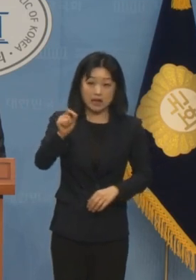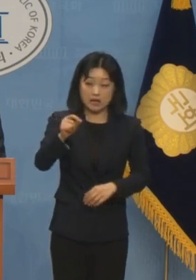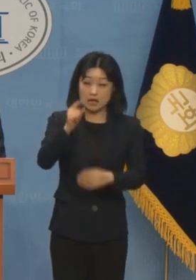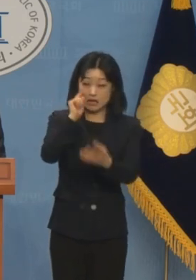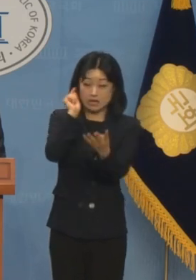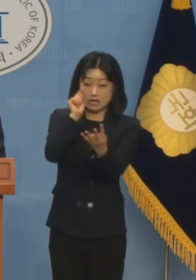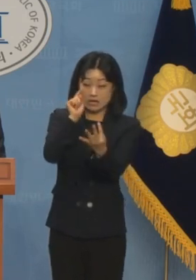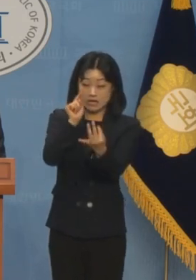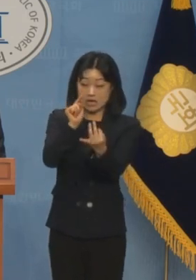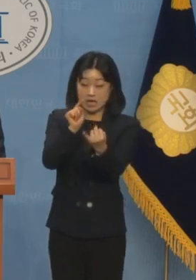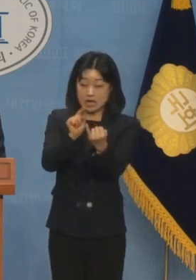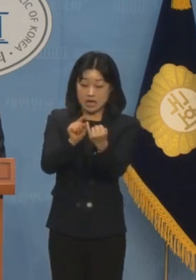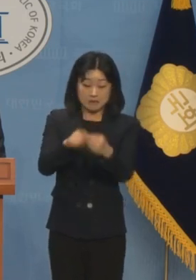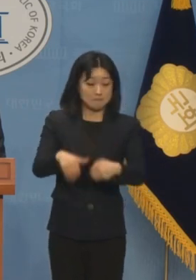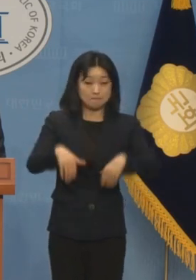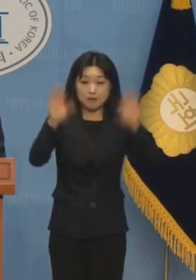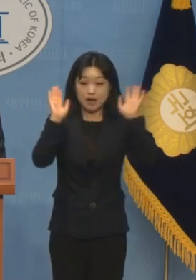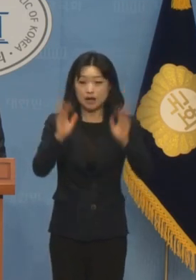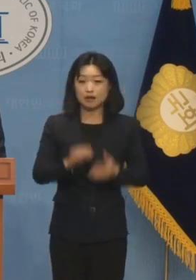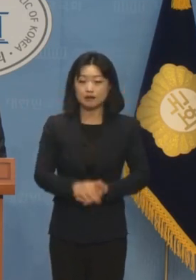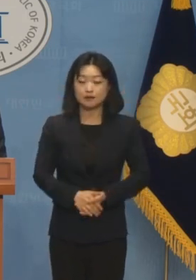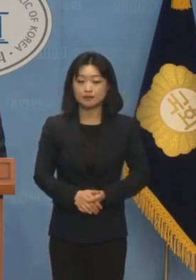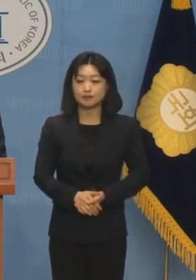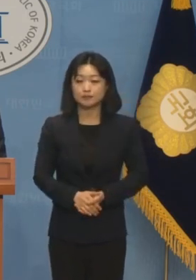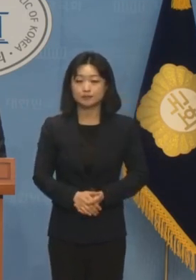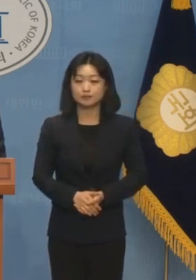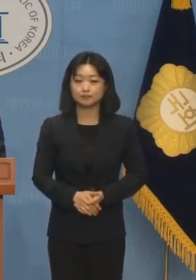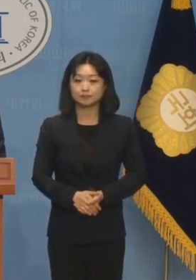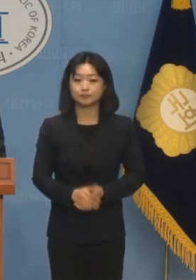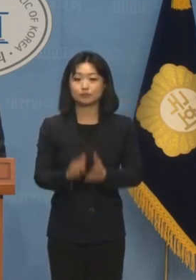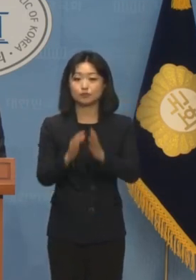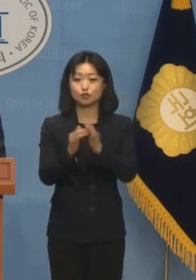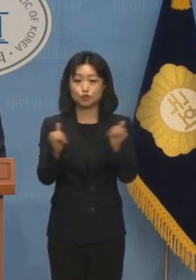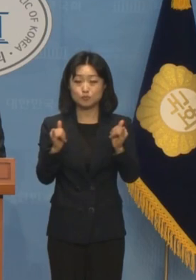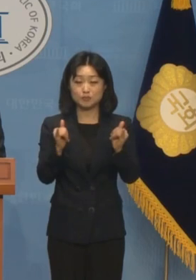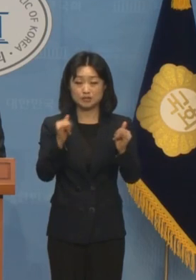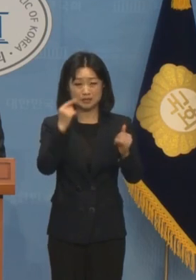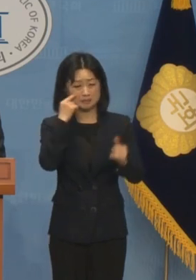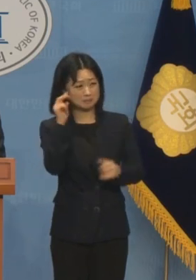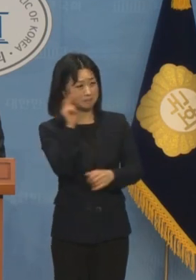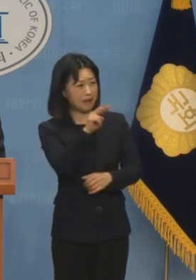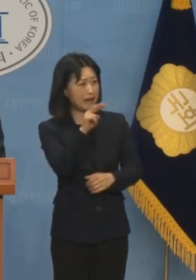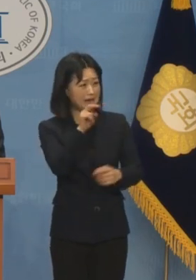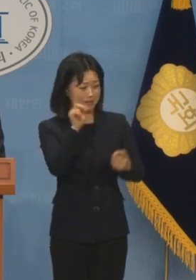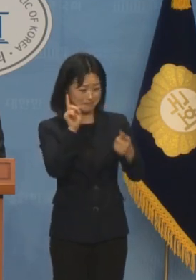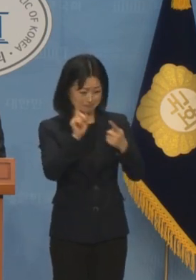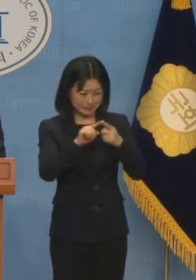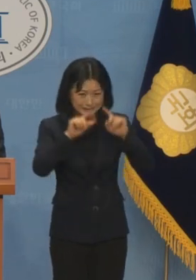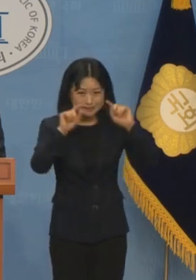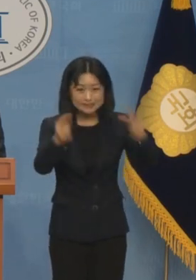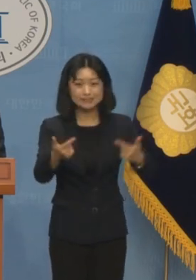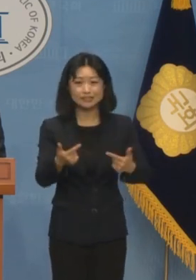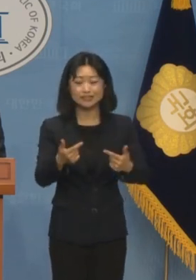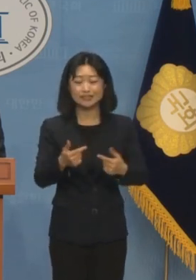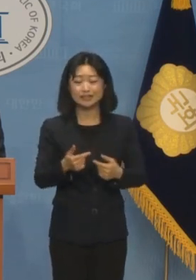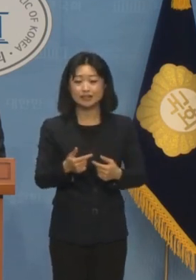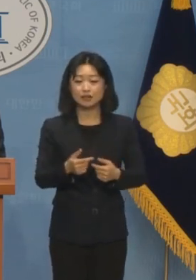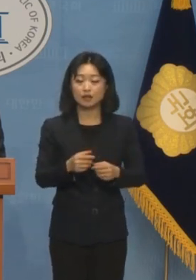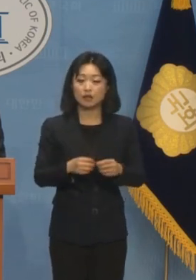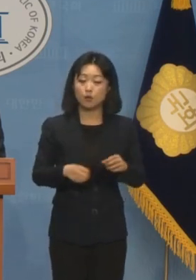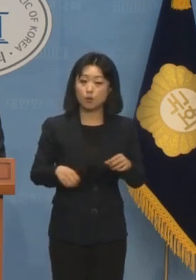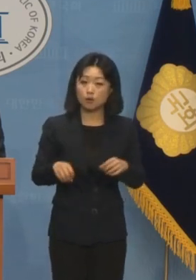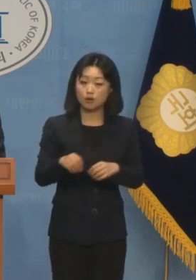일일이 열거하기 힘들 정도입니다. 국민 눈높이에 전혀 맞지 않습니다.